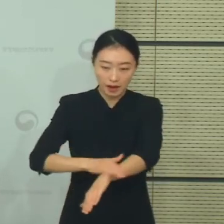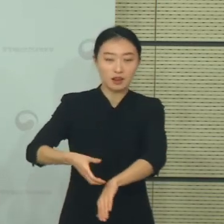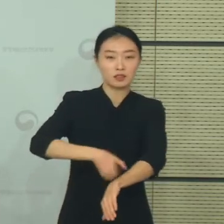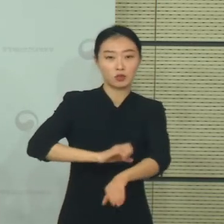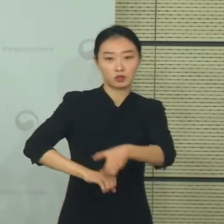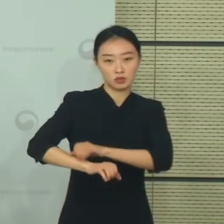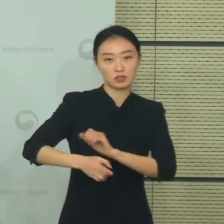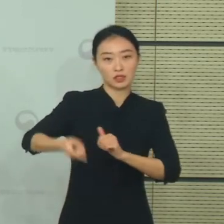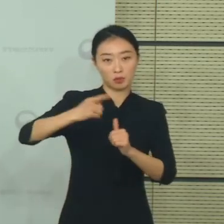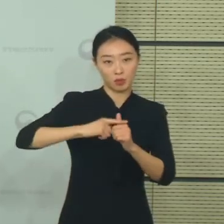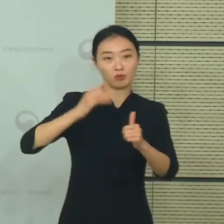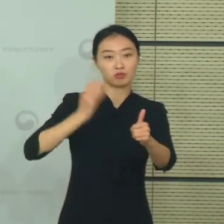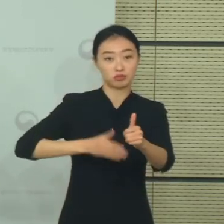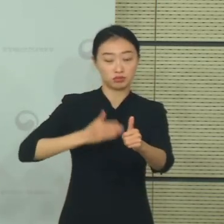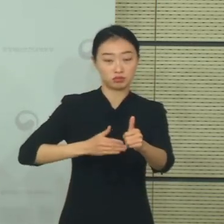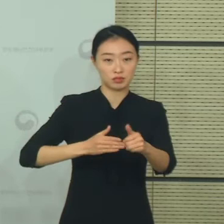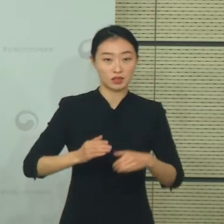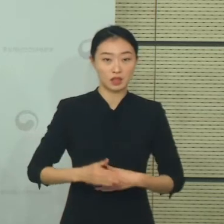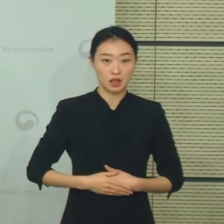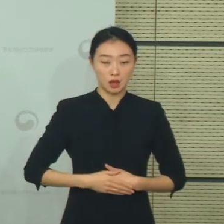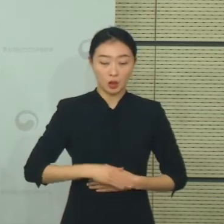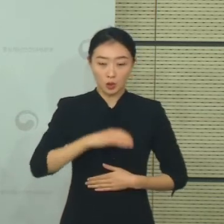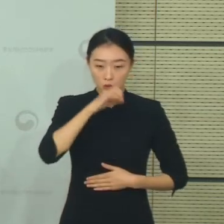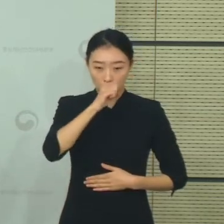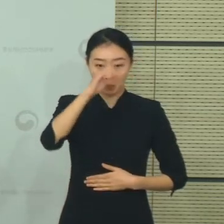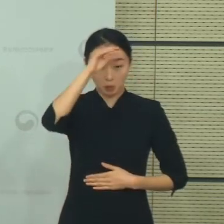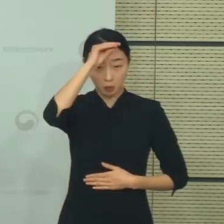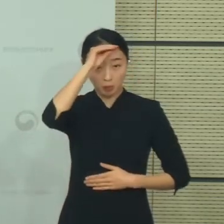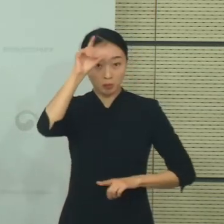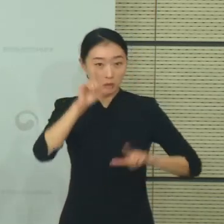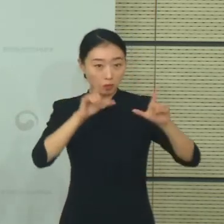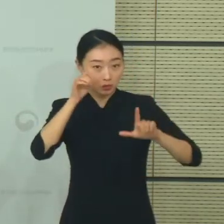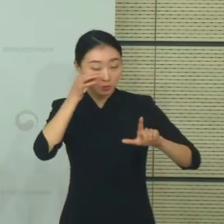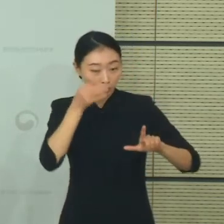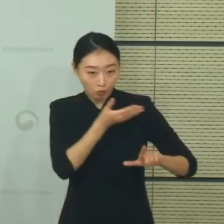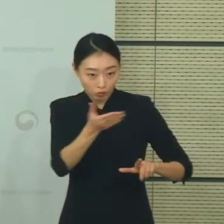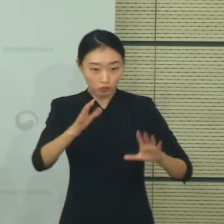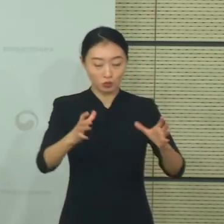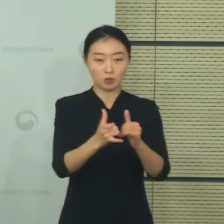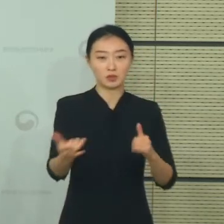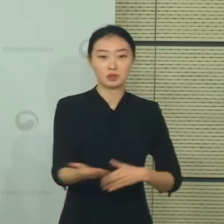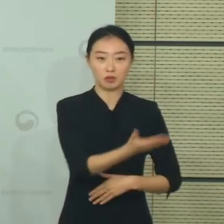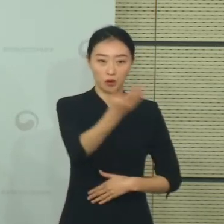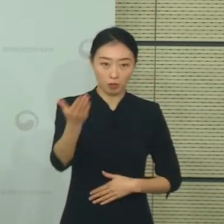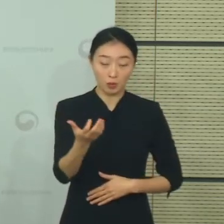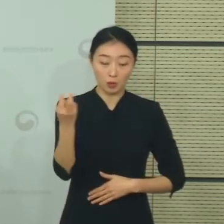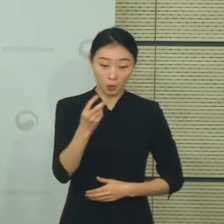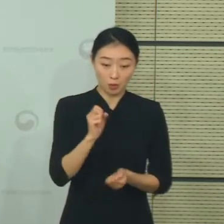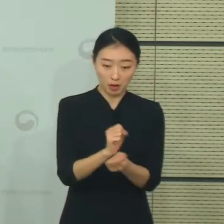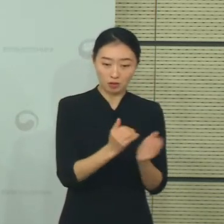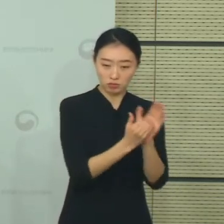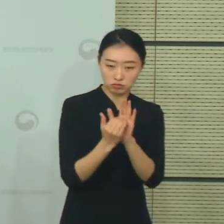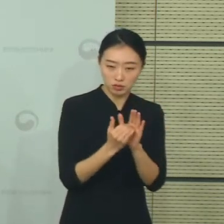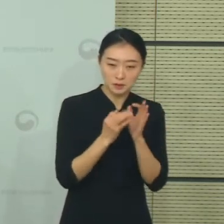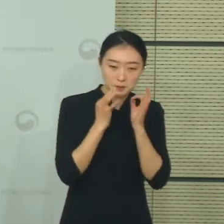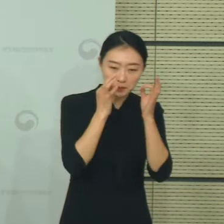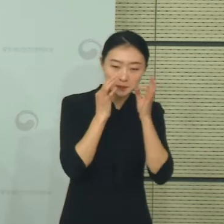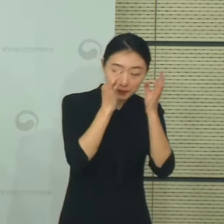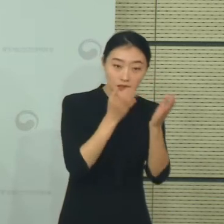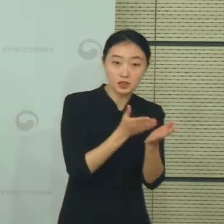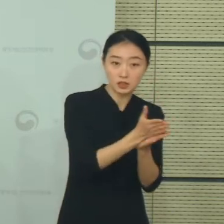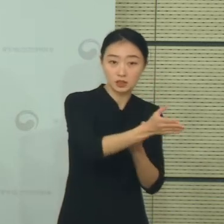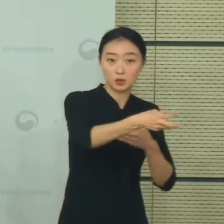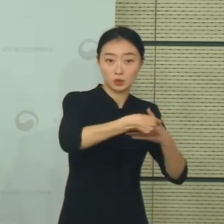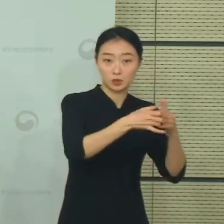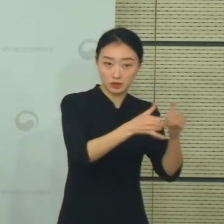당부드립니다. 성숙한 시민의식을 보여주고 계시는 국민 여러분들과 방역의 최전선에서 헌신하고 있는